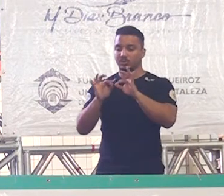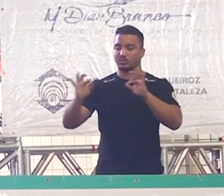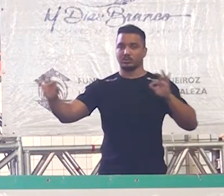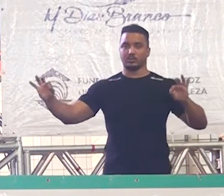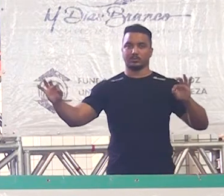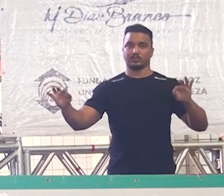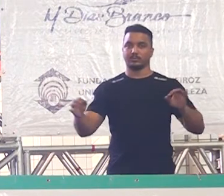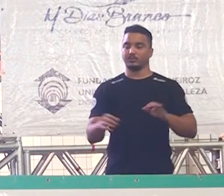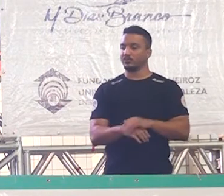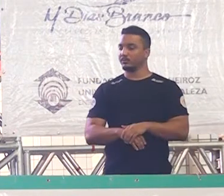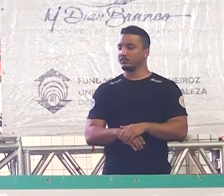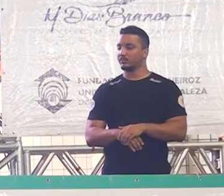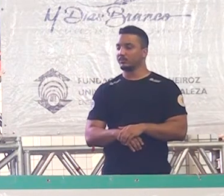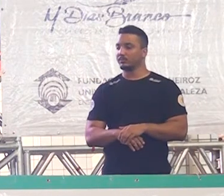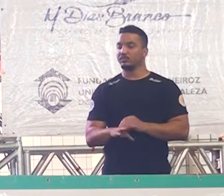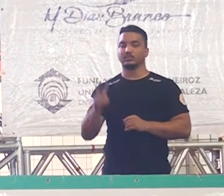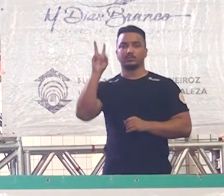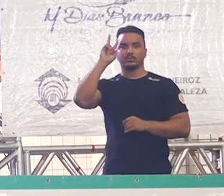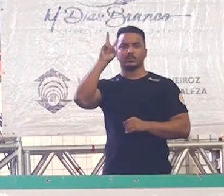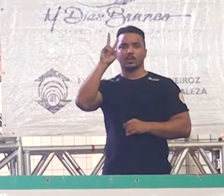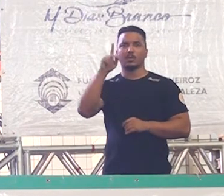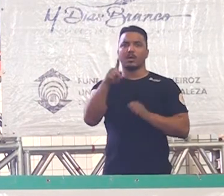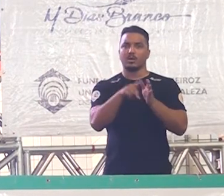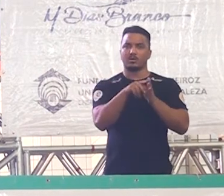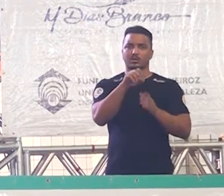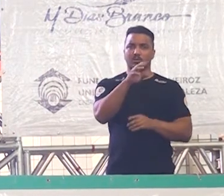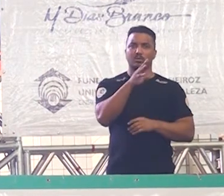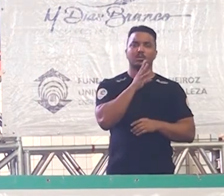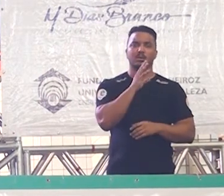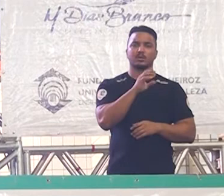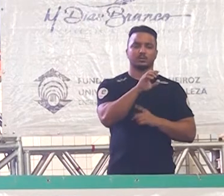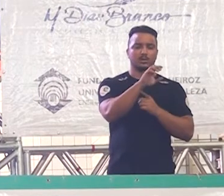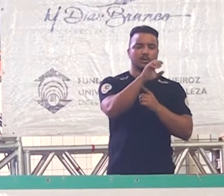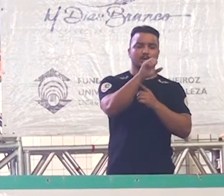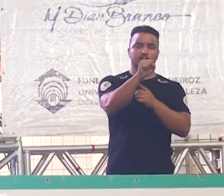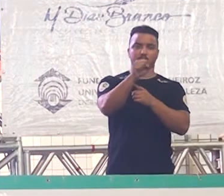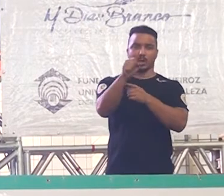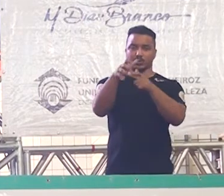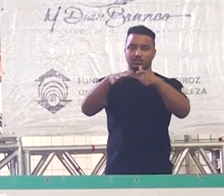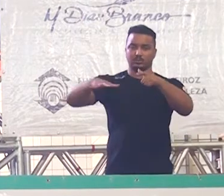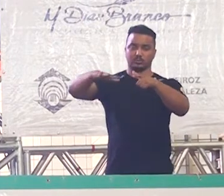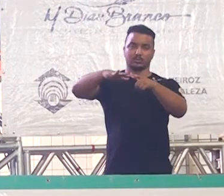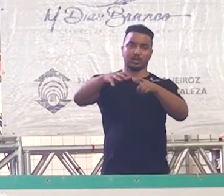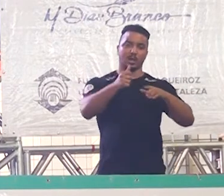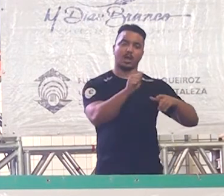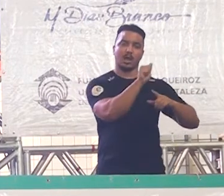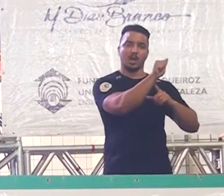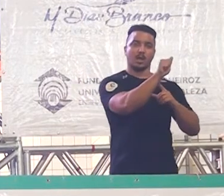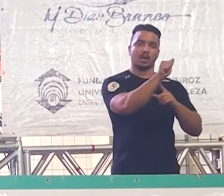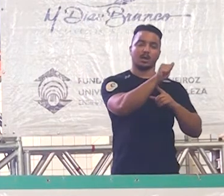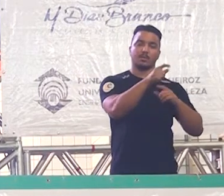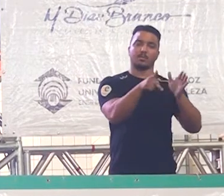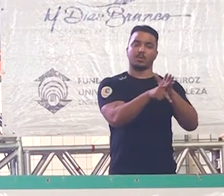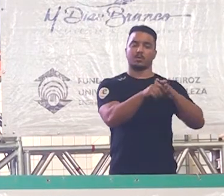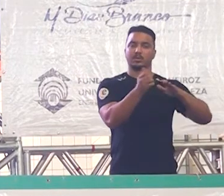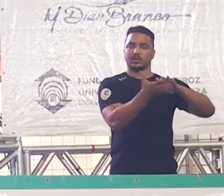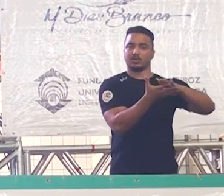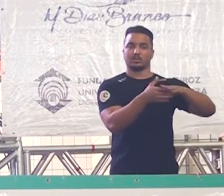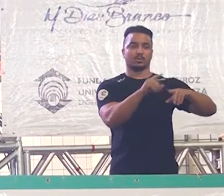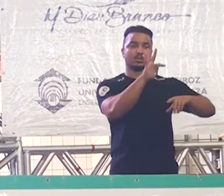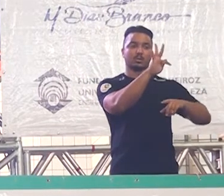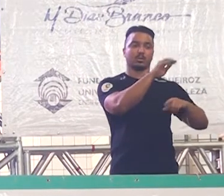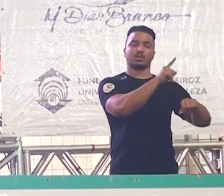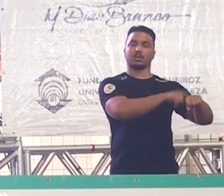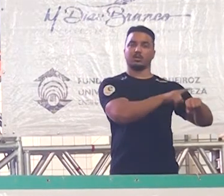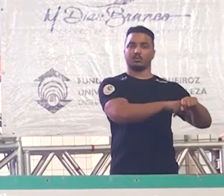distância. Vamos lembrar da regra do SAT? Espaço, aceleração e tempo. Ele quer o gráfico velocidade